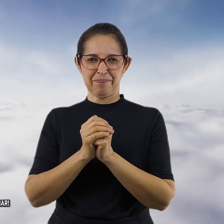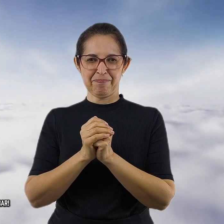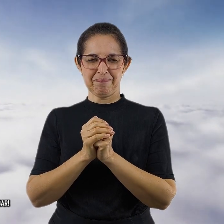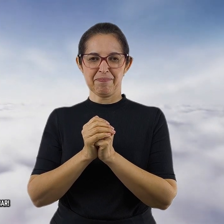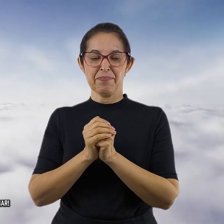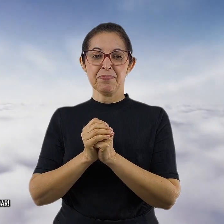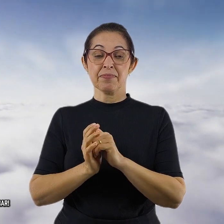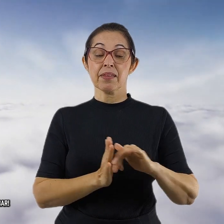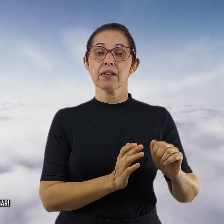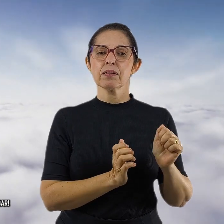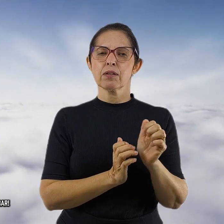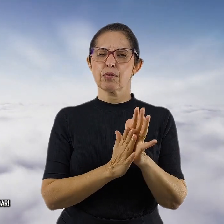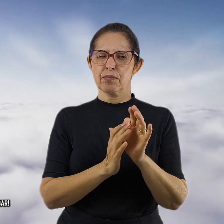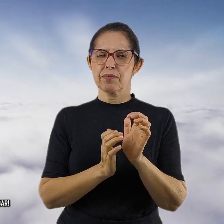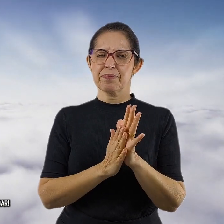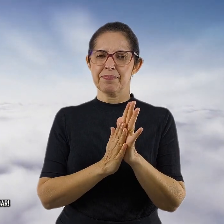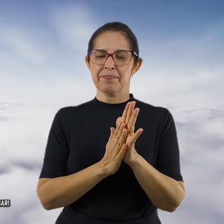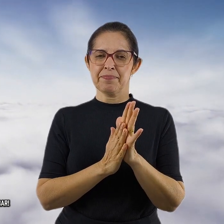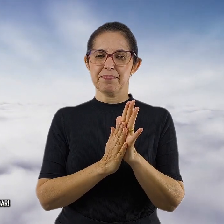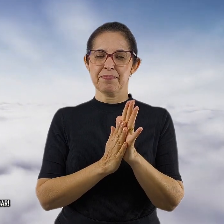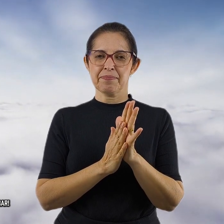vamos cantar ainda um louvor ao Senhor.